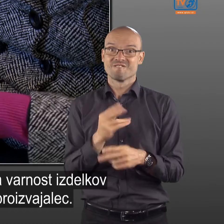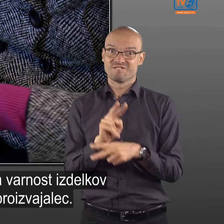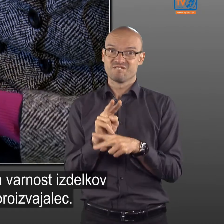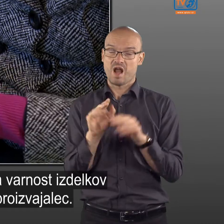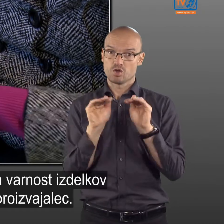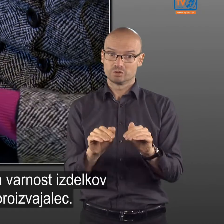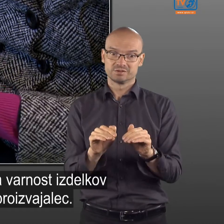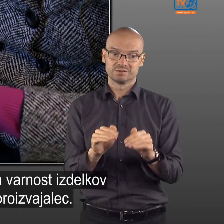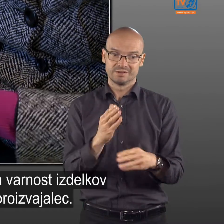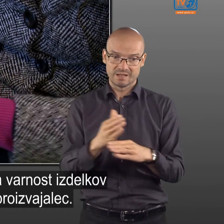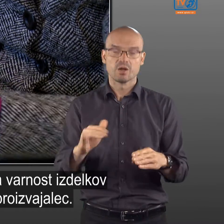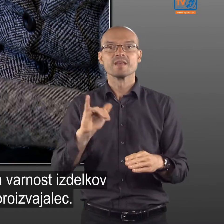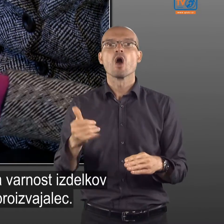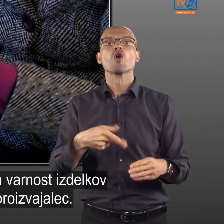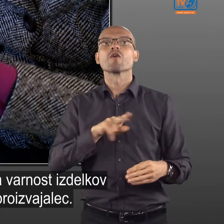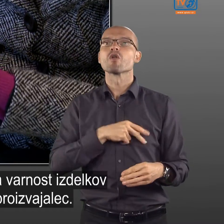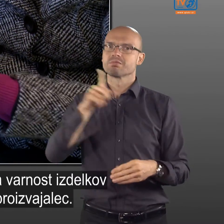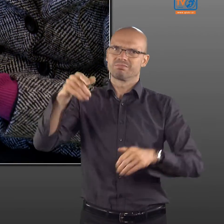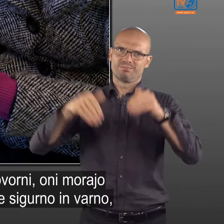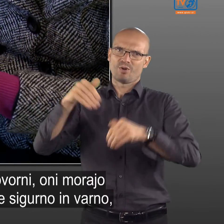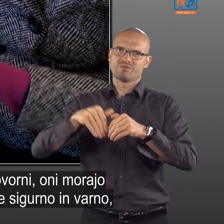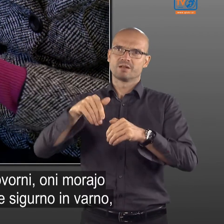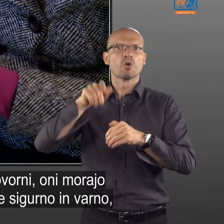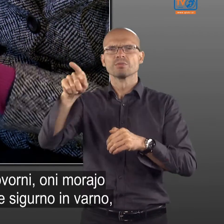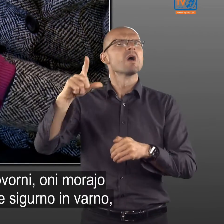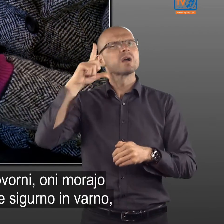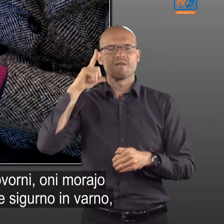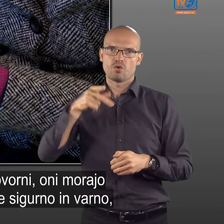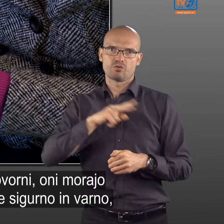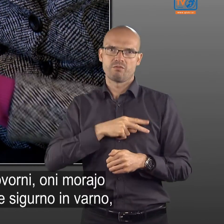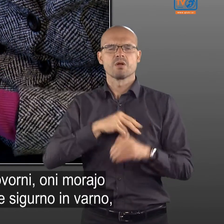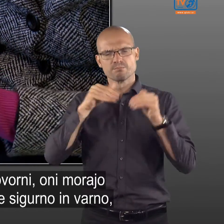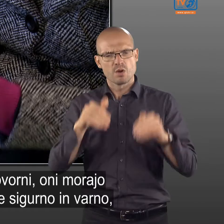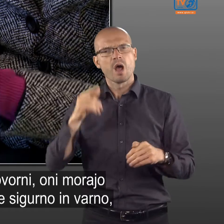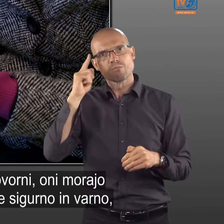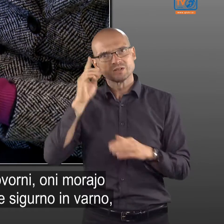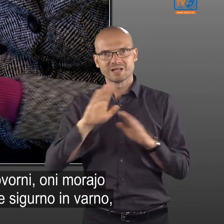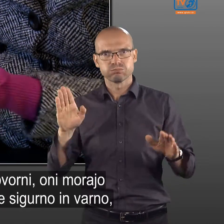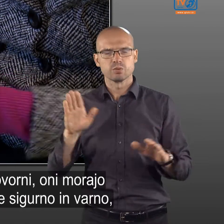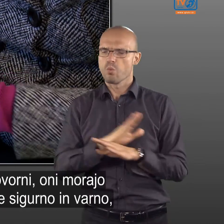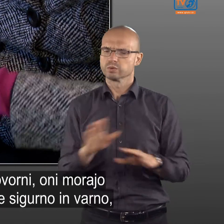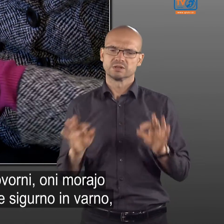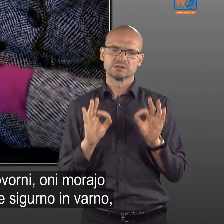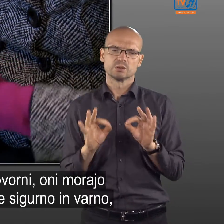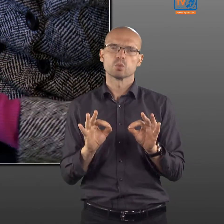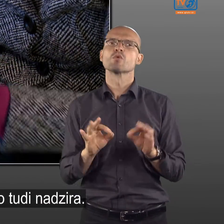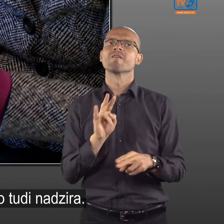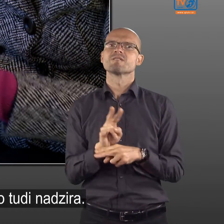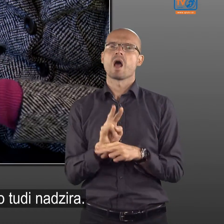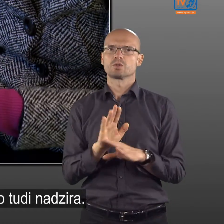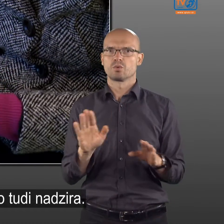varnost izdelkov odgovoren proizvajalec. Oni so glavni odgovorni. Oni morajo poskrbeti, da je vse sigurno in